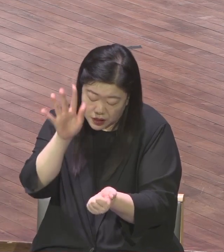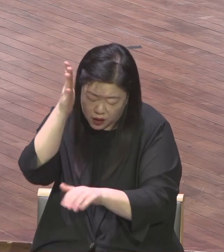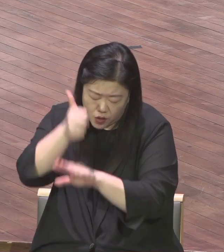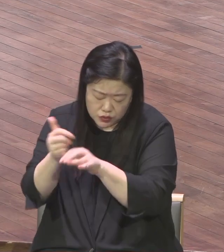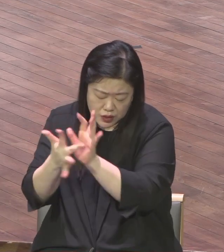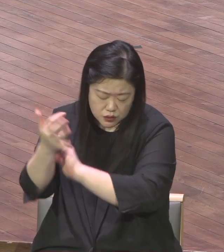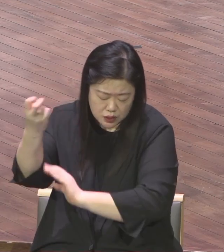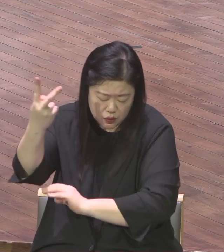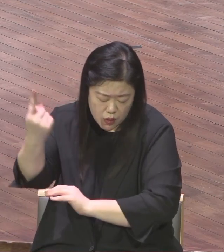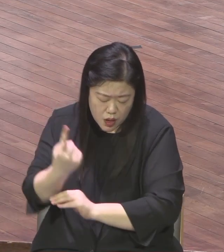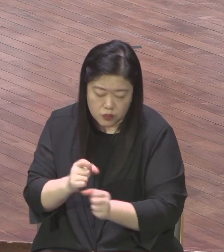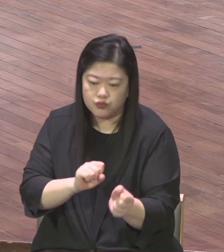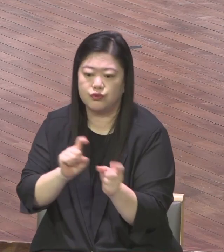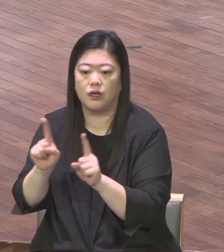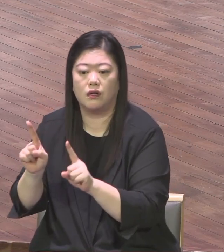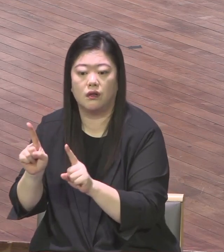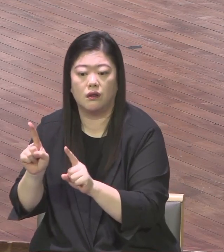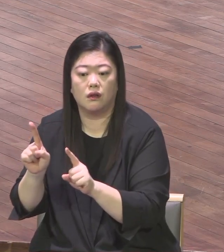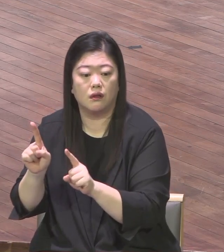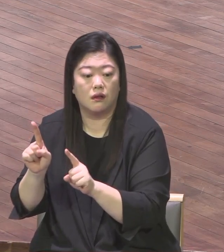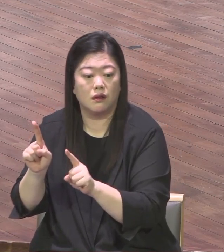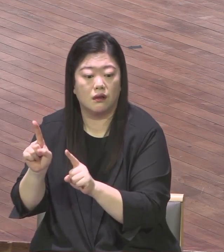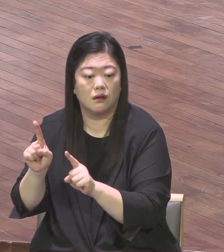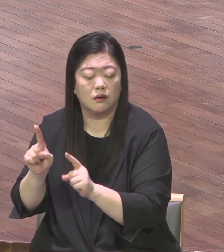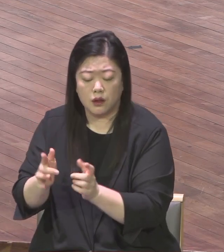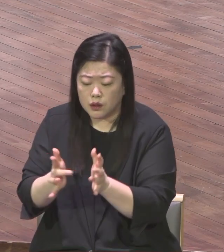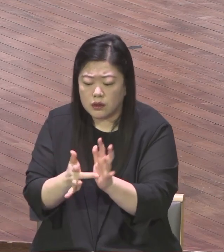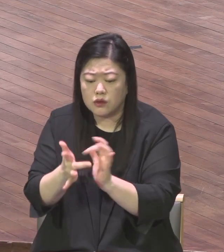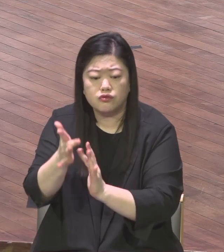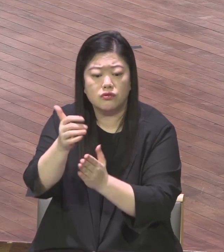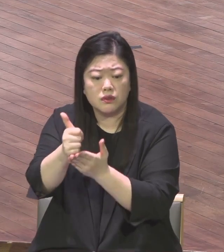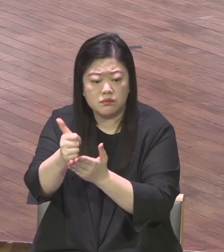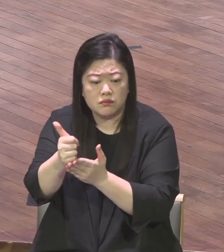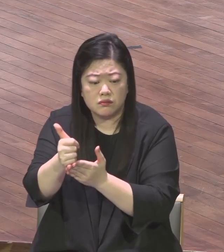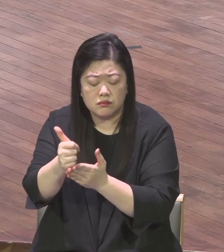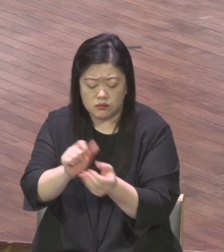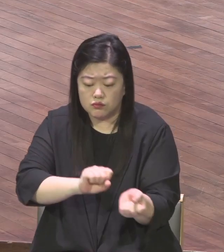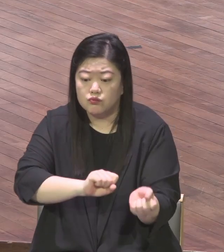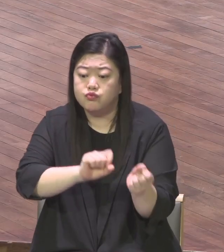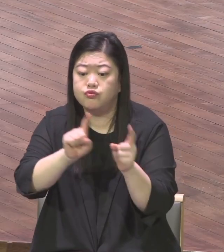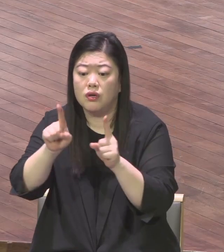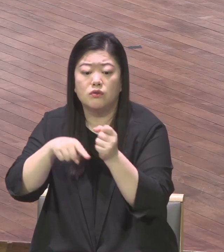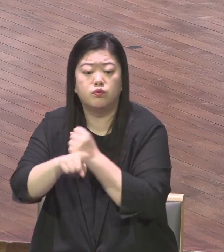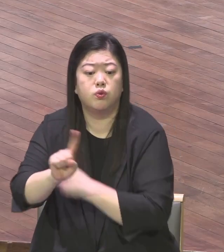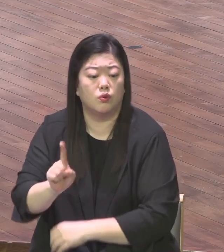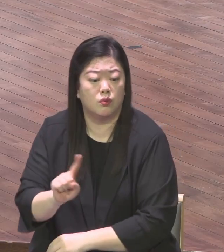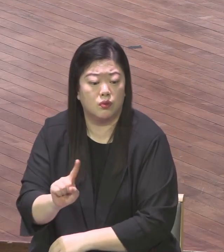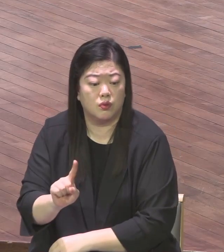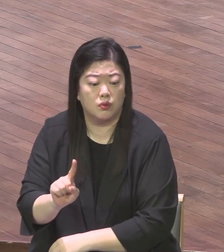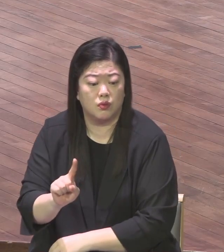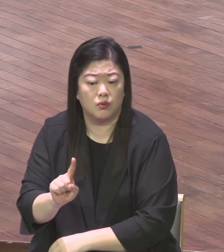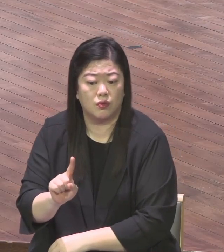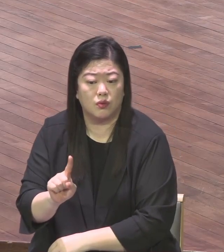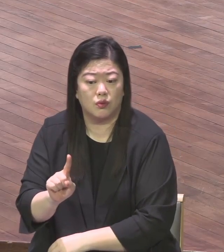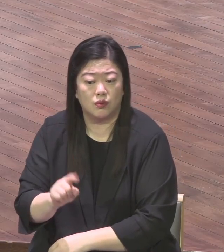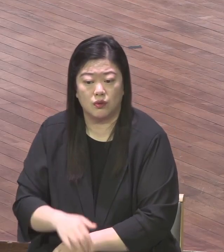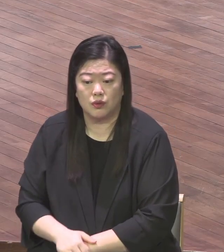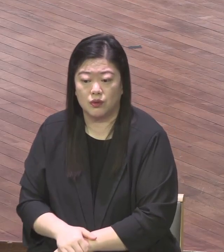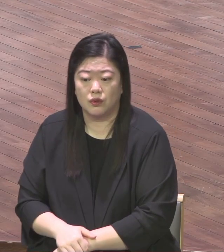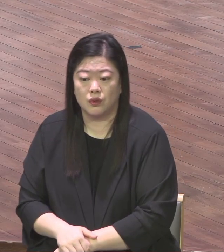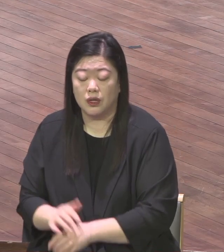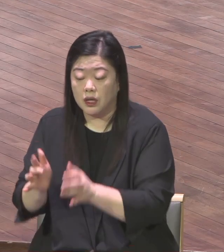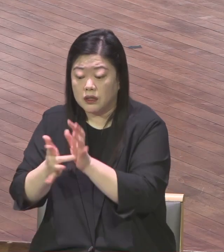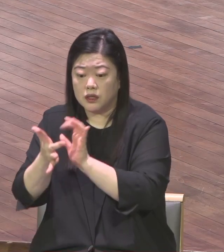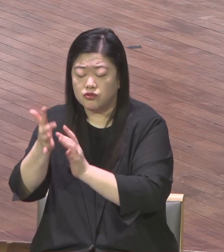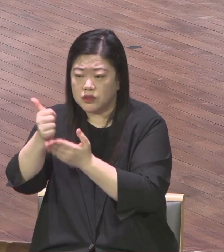왜 부활합니까? 예수님 하나님인데 뭐 육신의 옷을 입고 올 필요가 뭐 있고, 무슨 또 십자가 달려